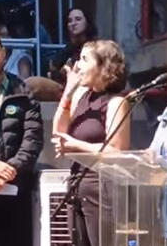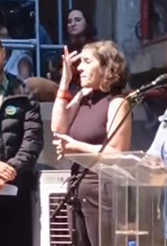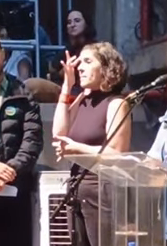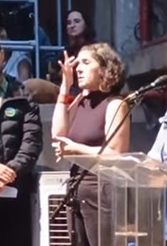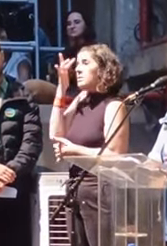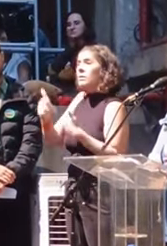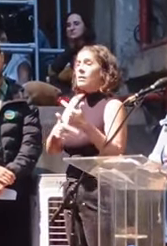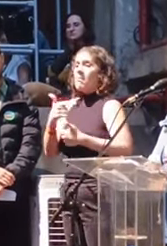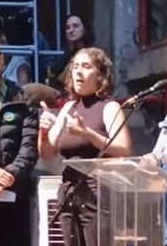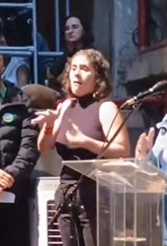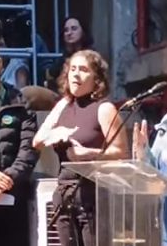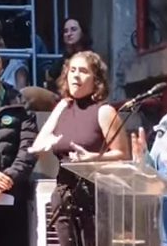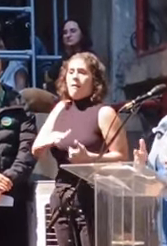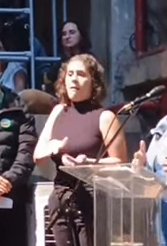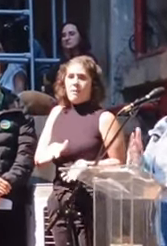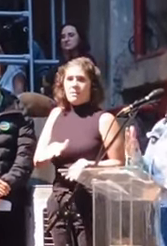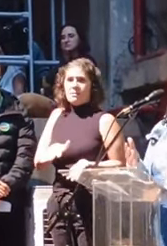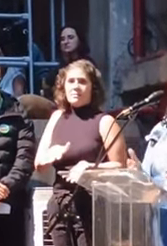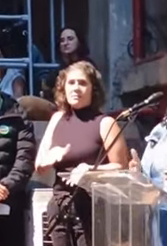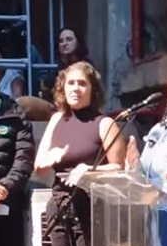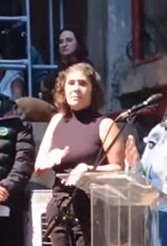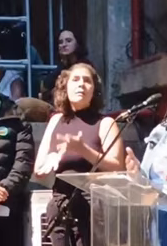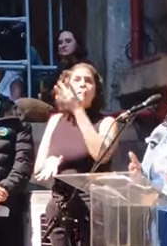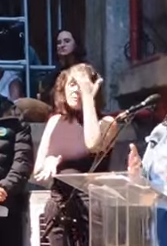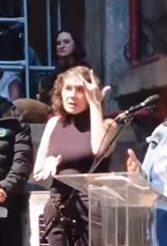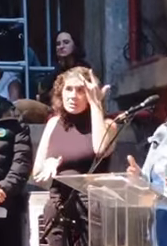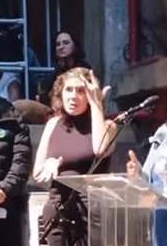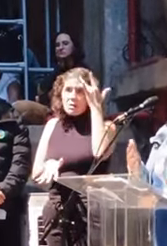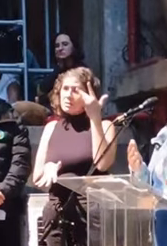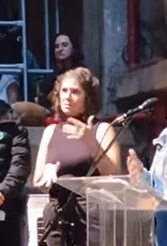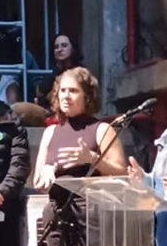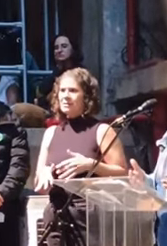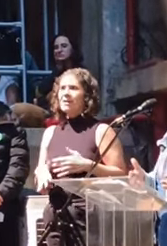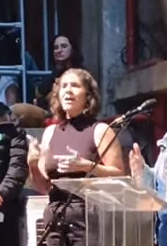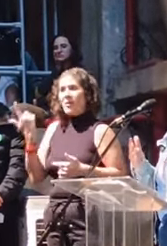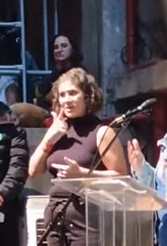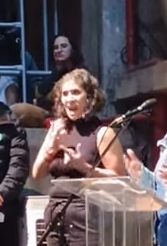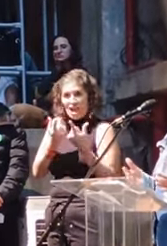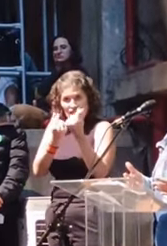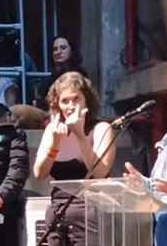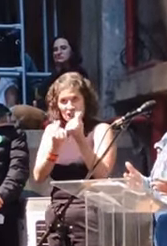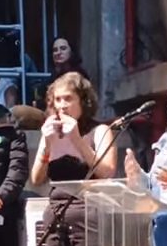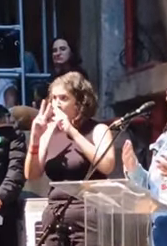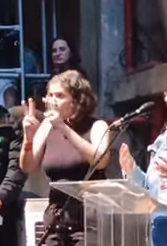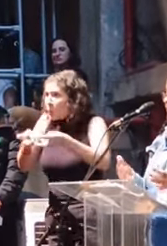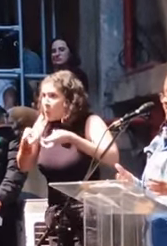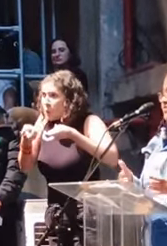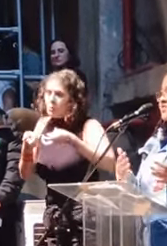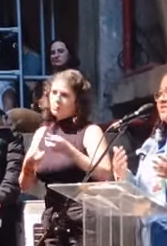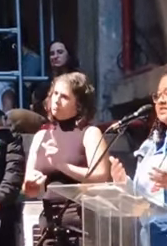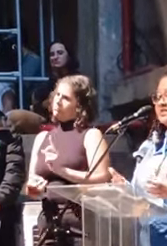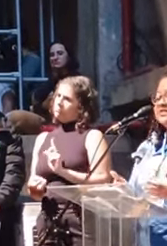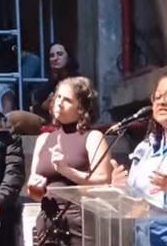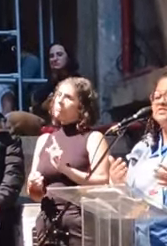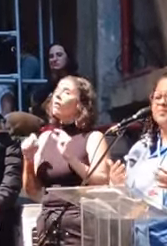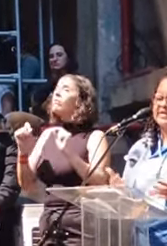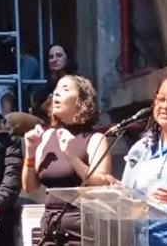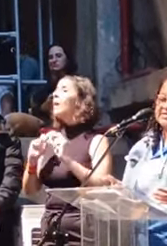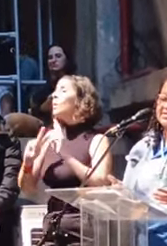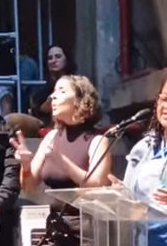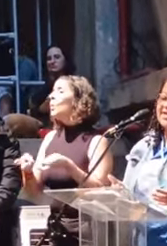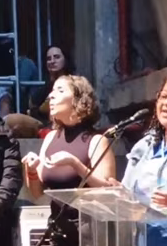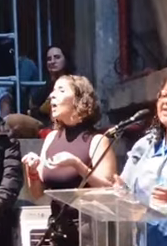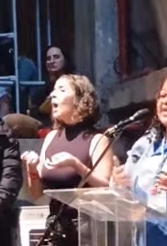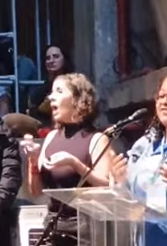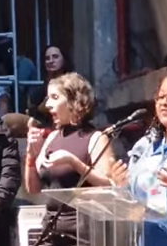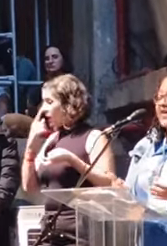poucos... Os catadores, de fato, não ganham dinheiro com os resíduos. Quem ganha dinheiro com os resíduos são as grandes